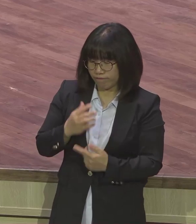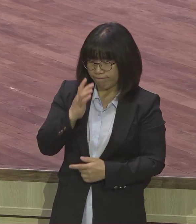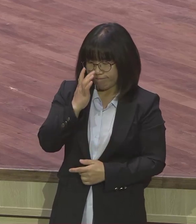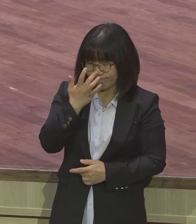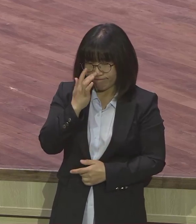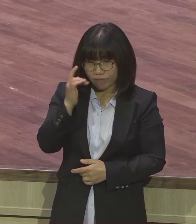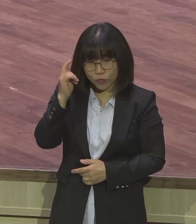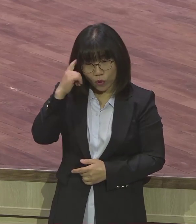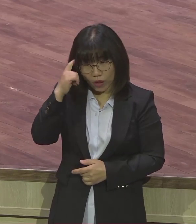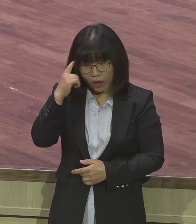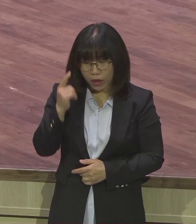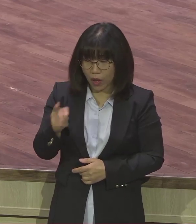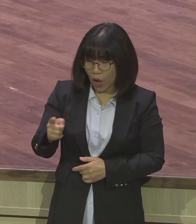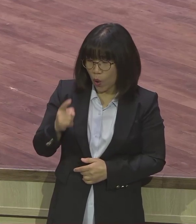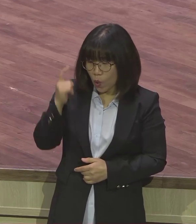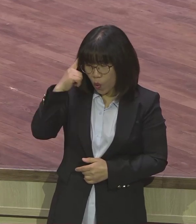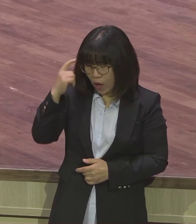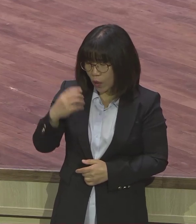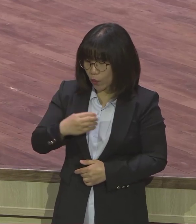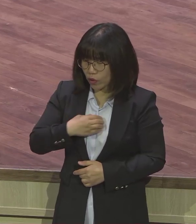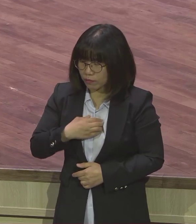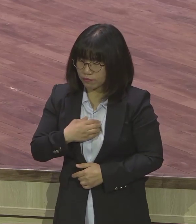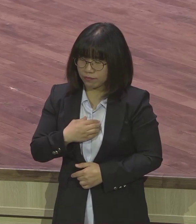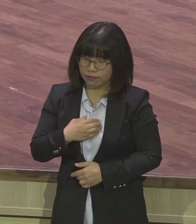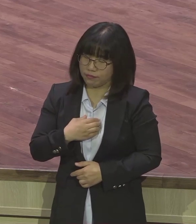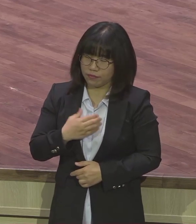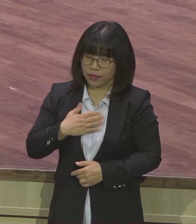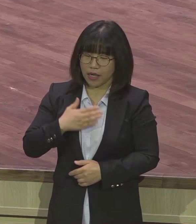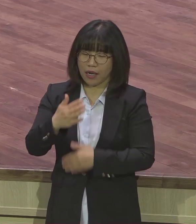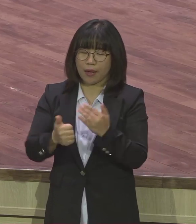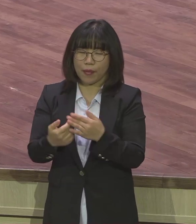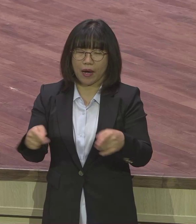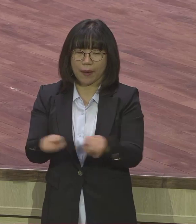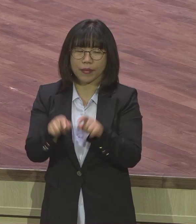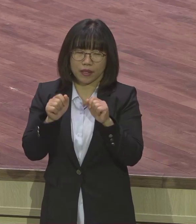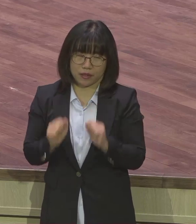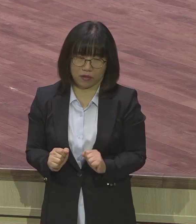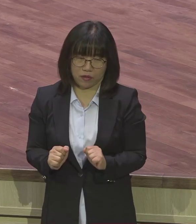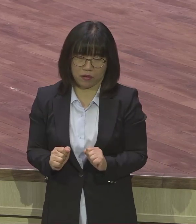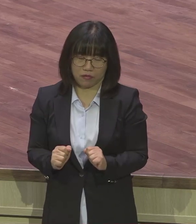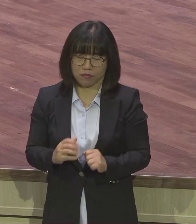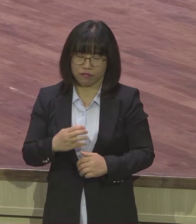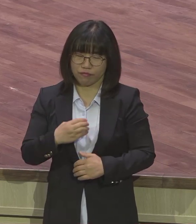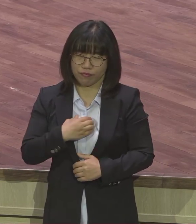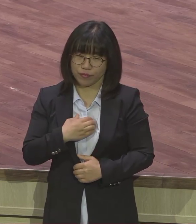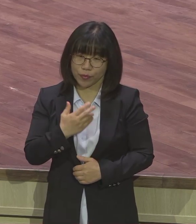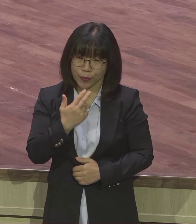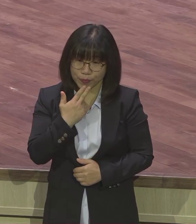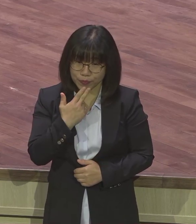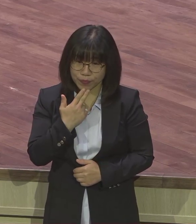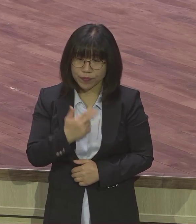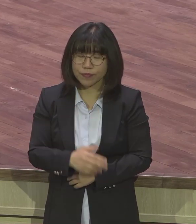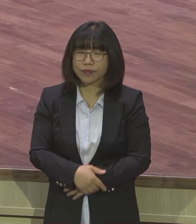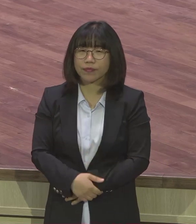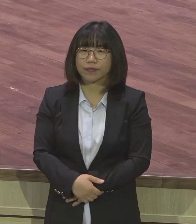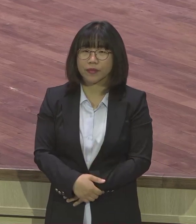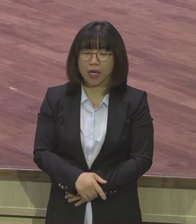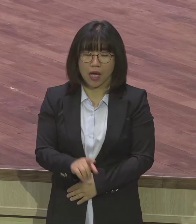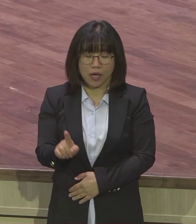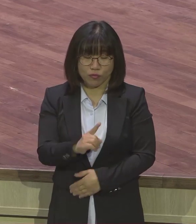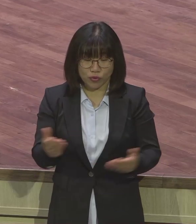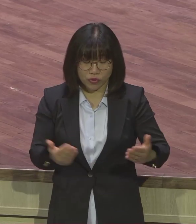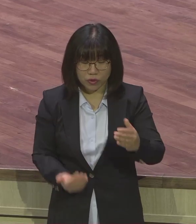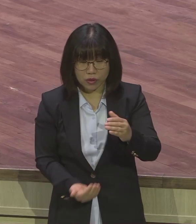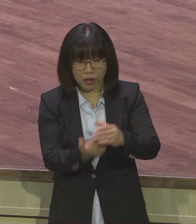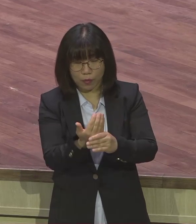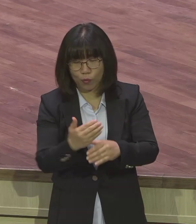우리는 하나님께 모험을 들었기 때문에 하나님을 믿는 믿음. 아멘. 아주 재밌는 무슨 일이 어떻게 일어날지 모르는 것이